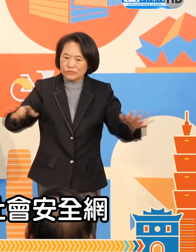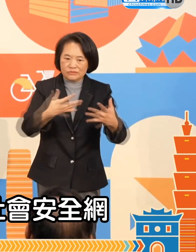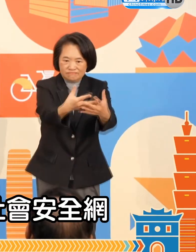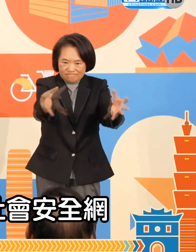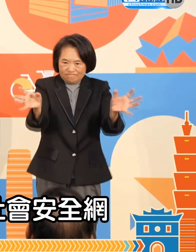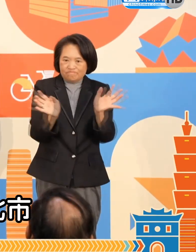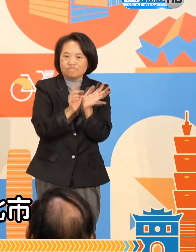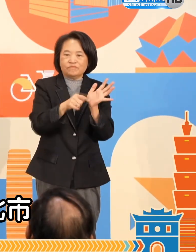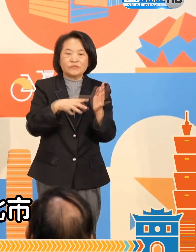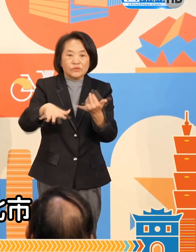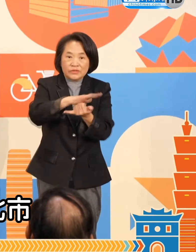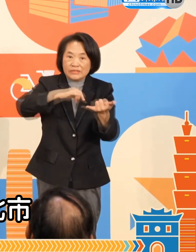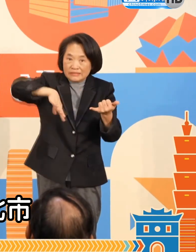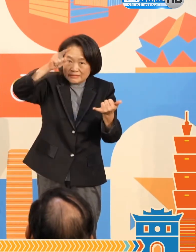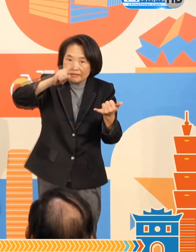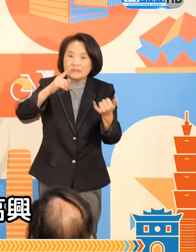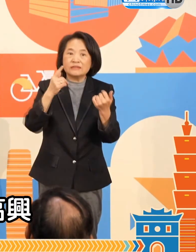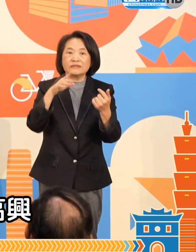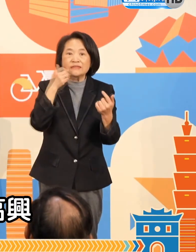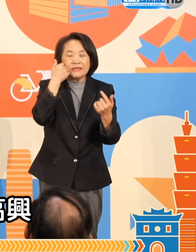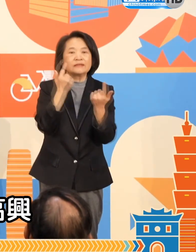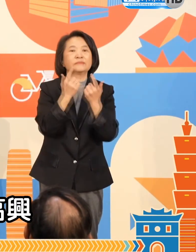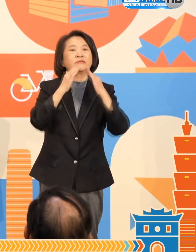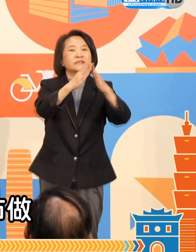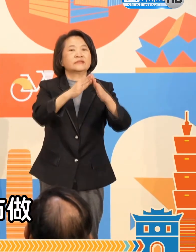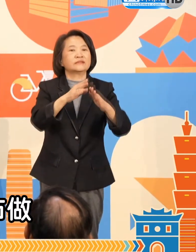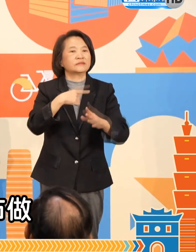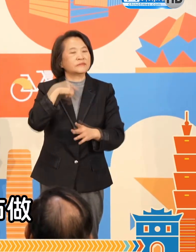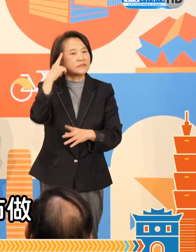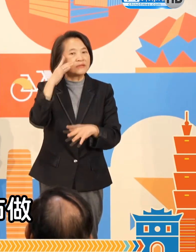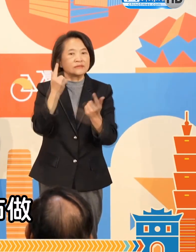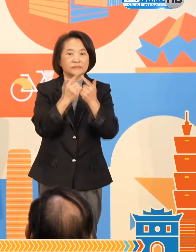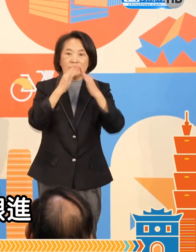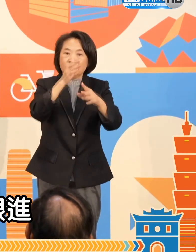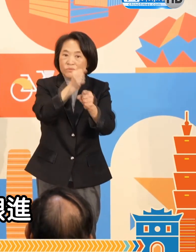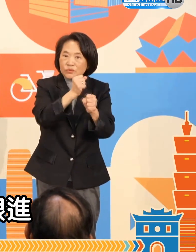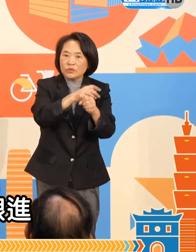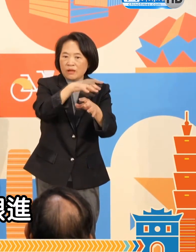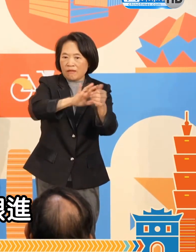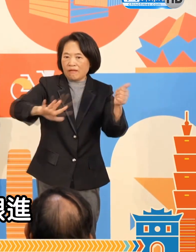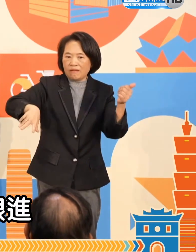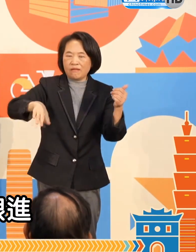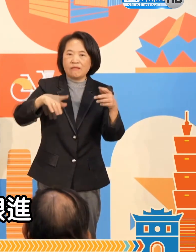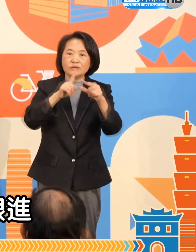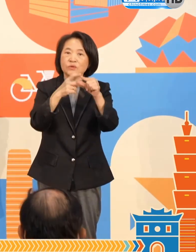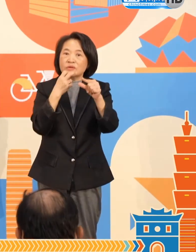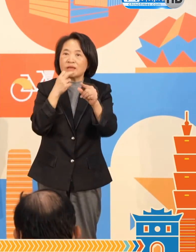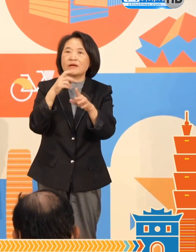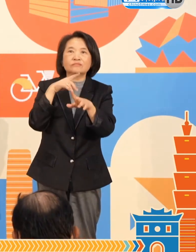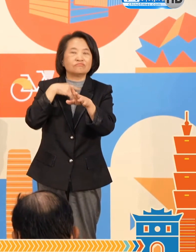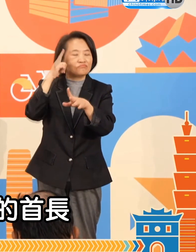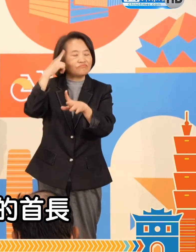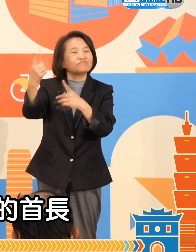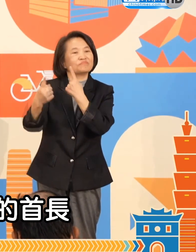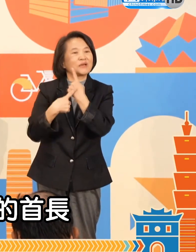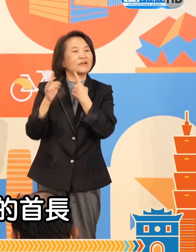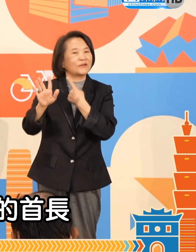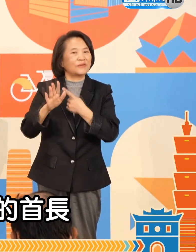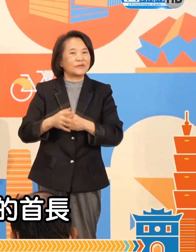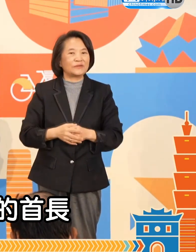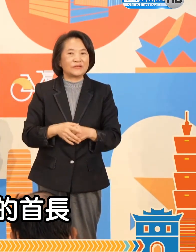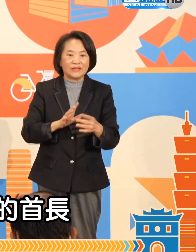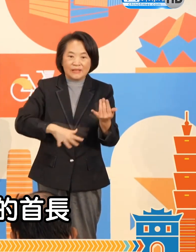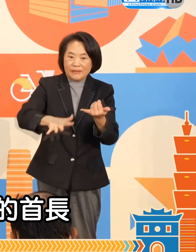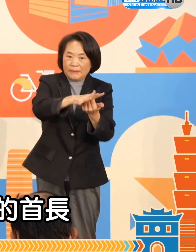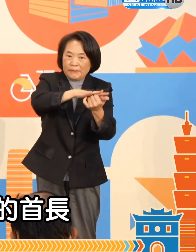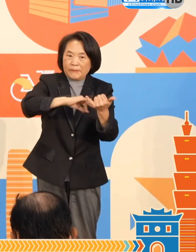一个做社会安全网的其实是台北市，我们也真欢喜，因为台北市做，所以中央跟进。当全台湾